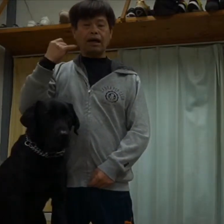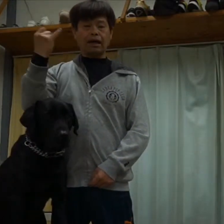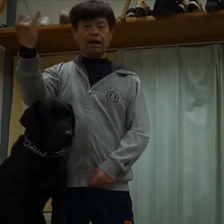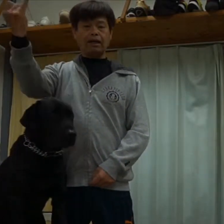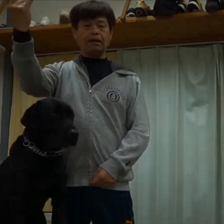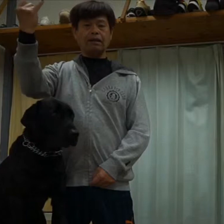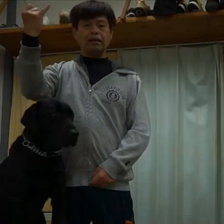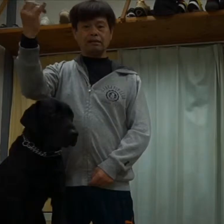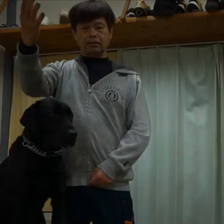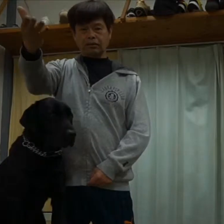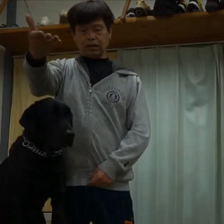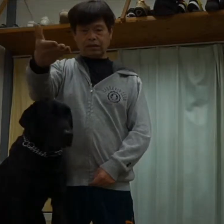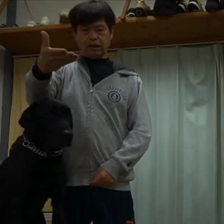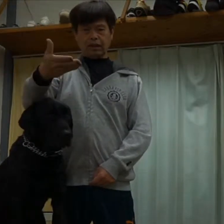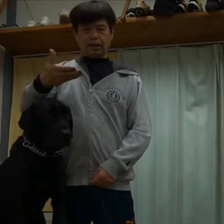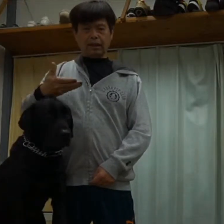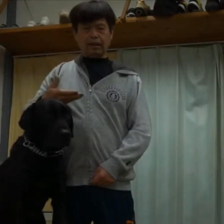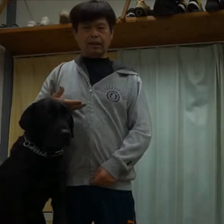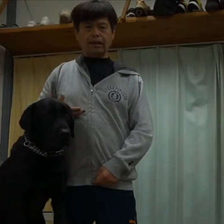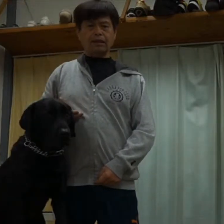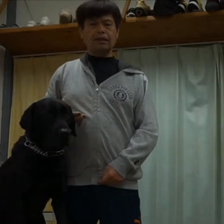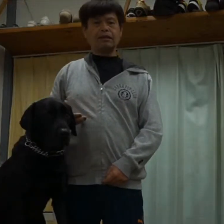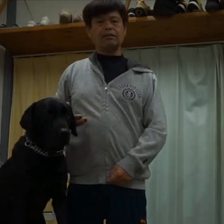母が潜れたあー